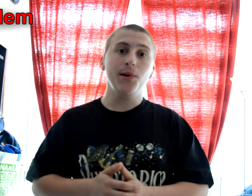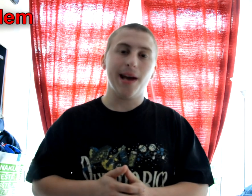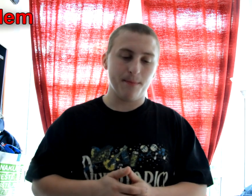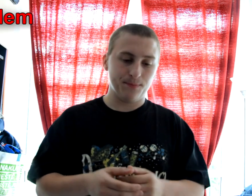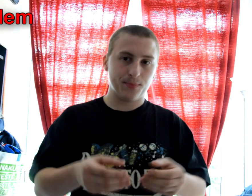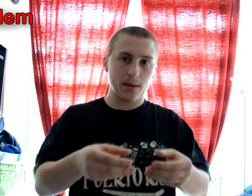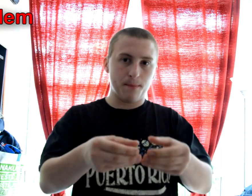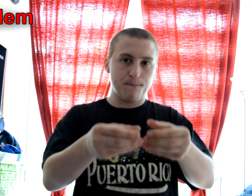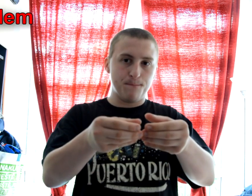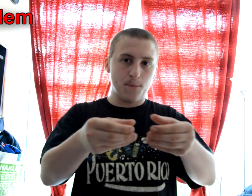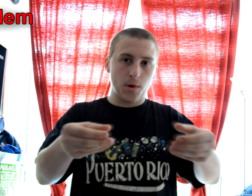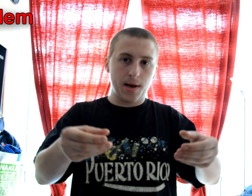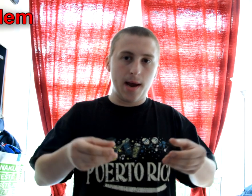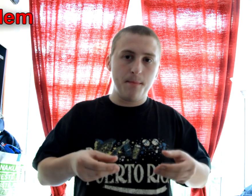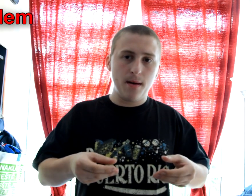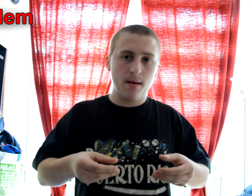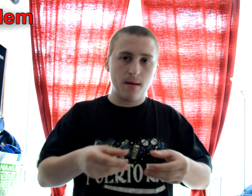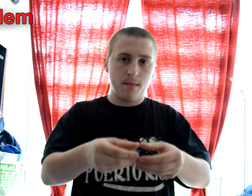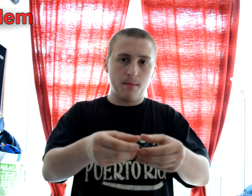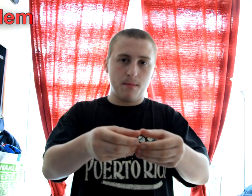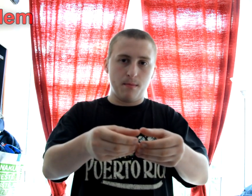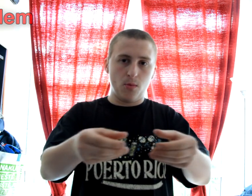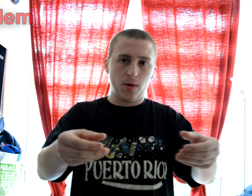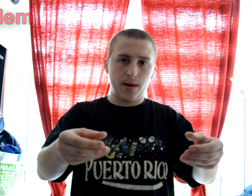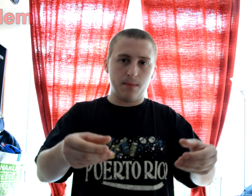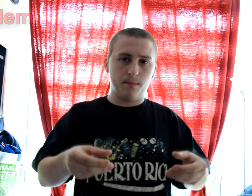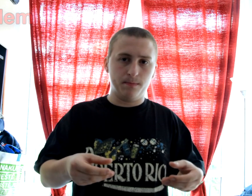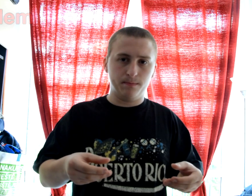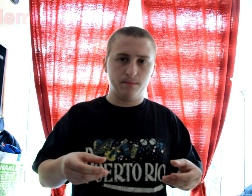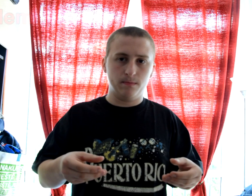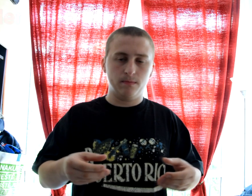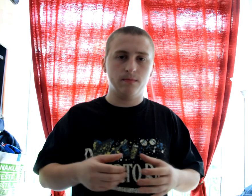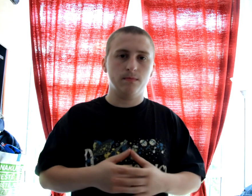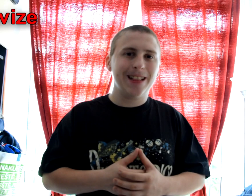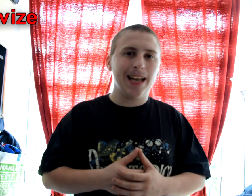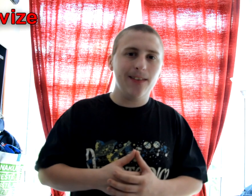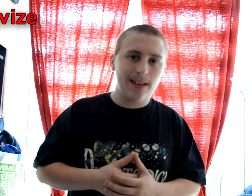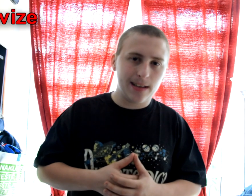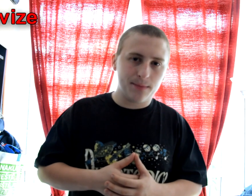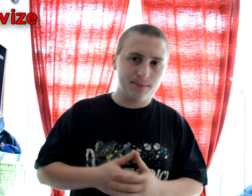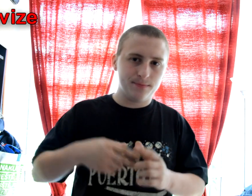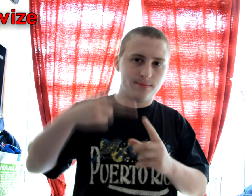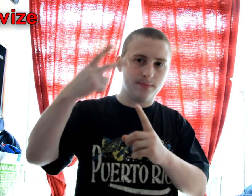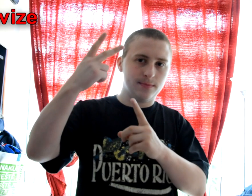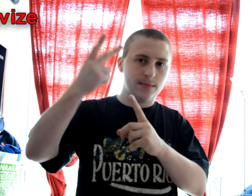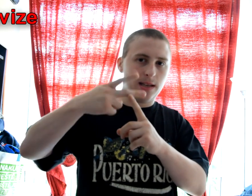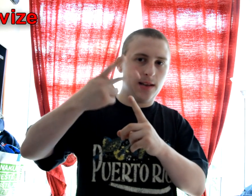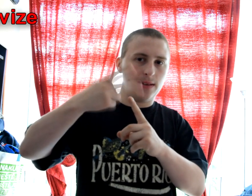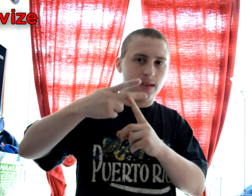Modem. Modem. Modem. Televize. Televize.